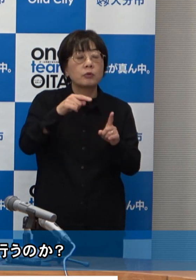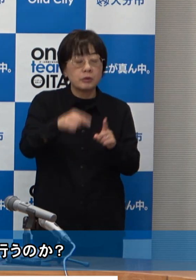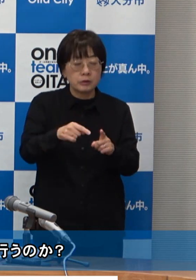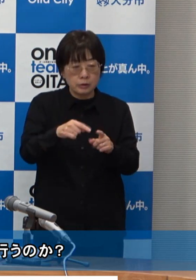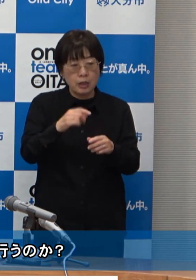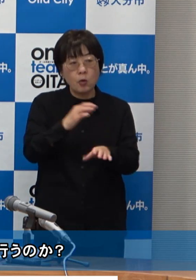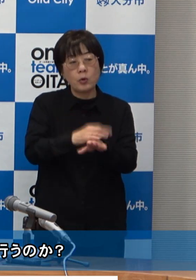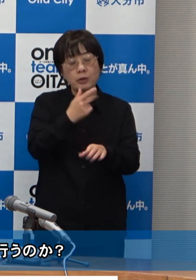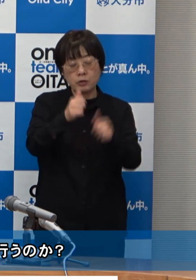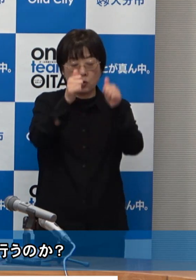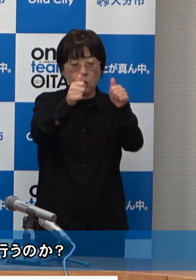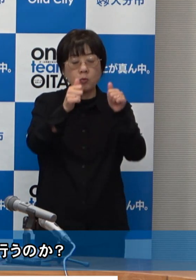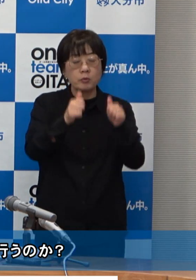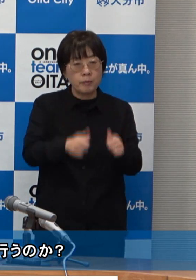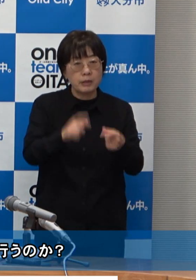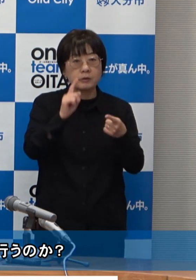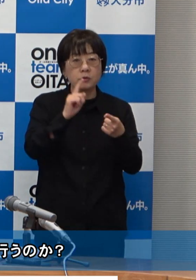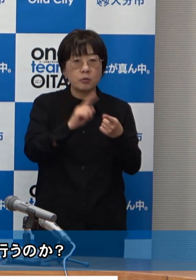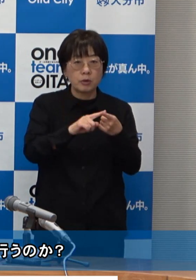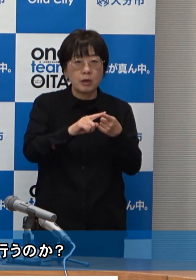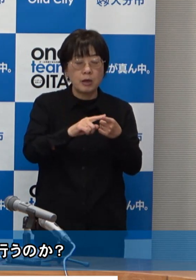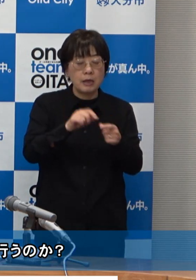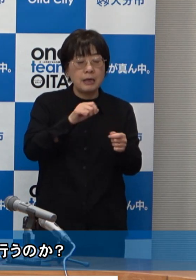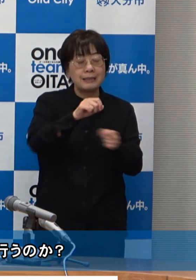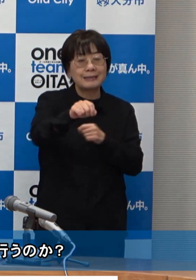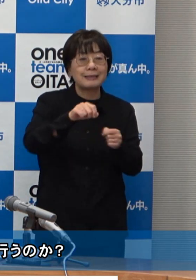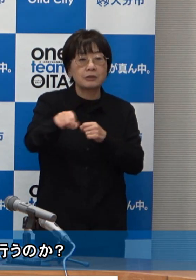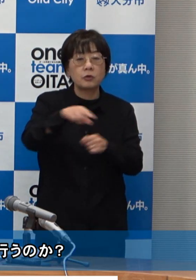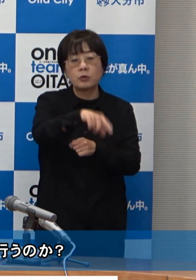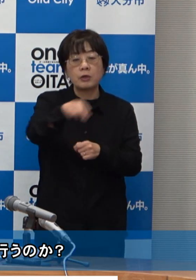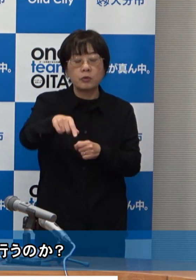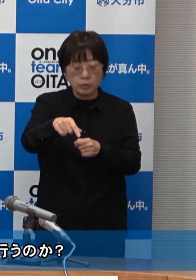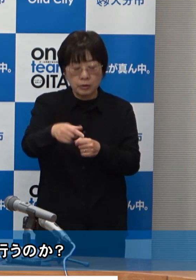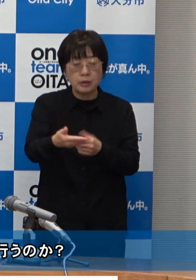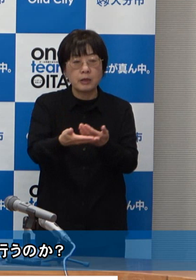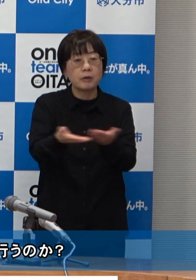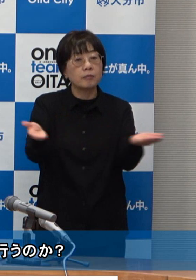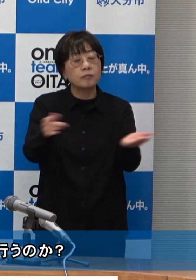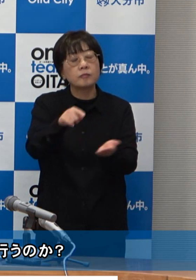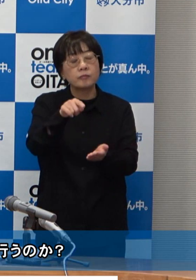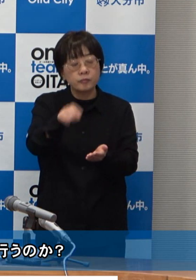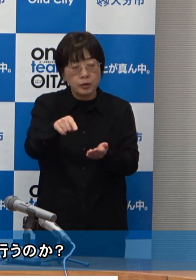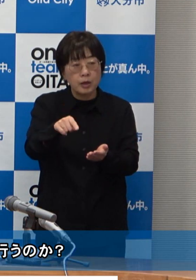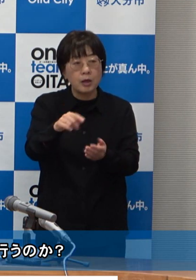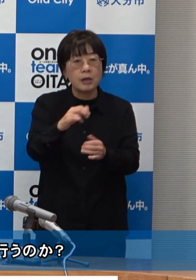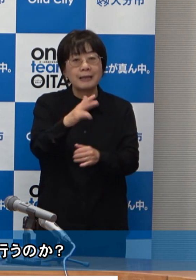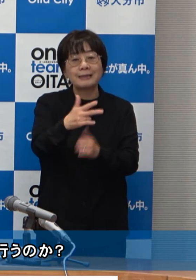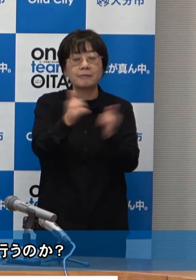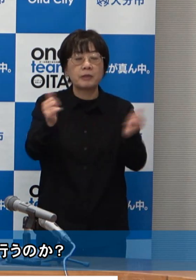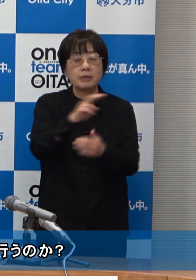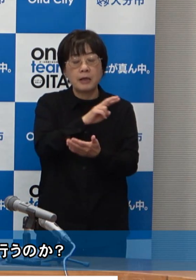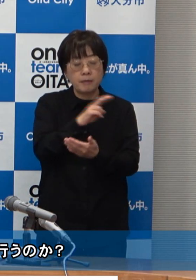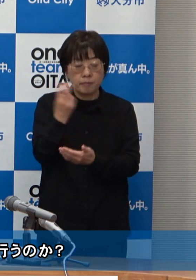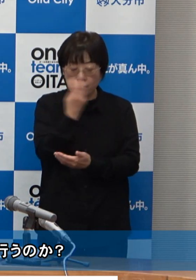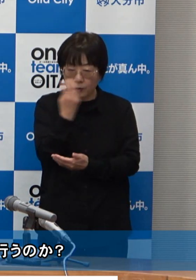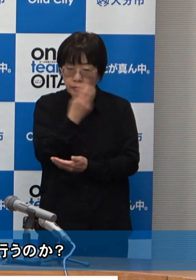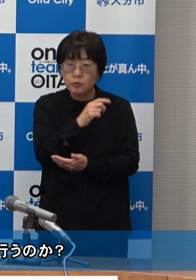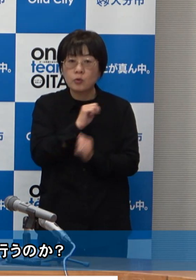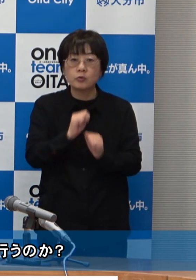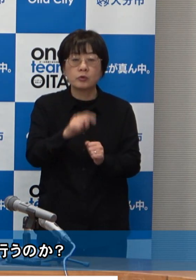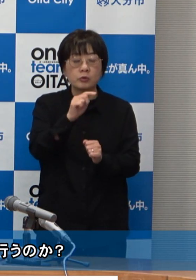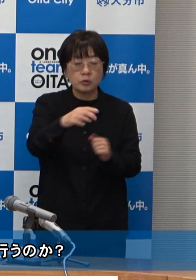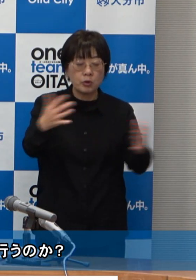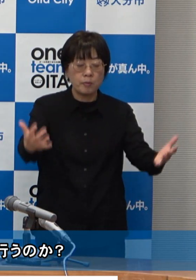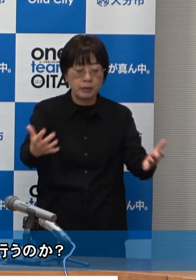ページ上であったりあの秘書等にあの置かせていただいてこう見ていただくそれをあの私どもに一応